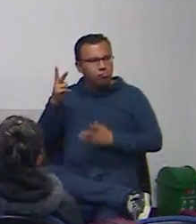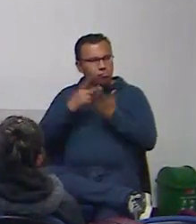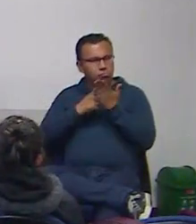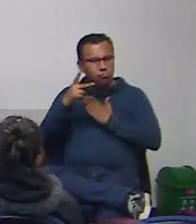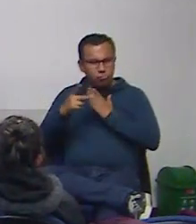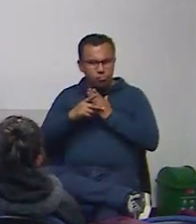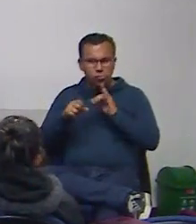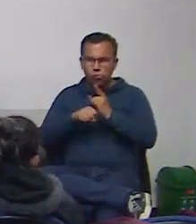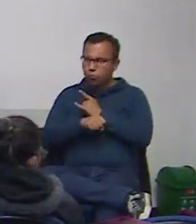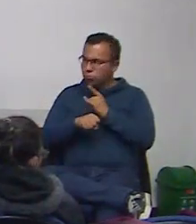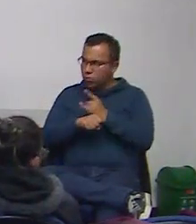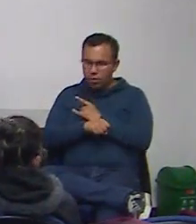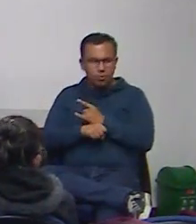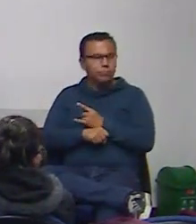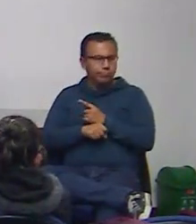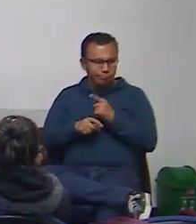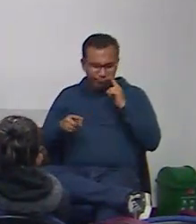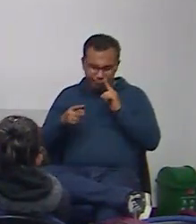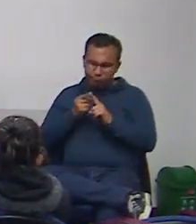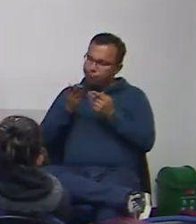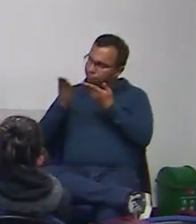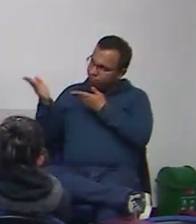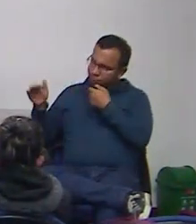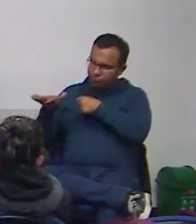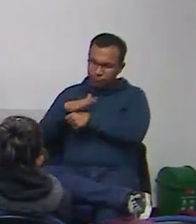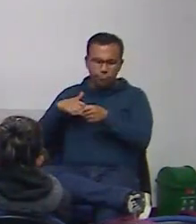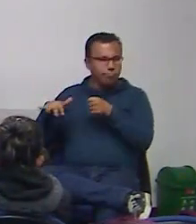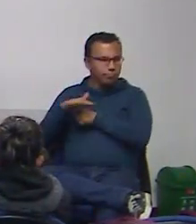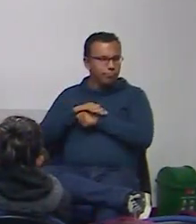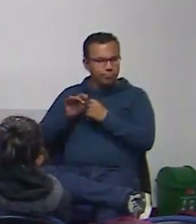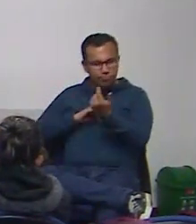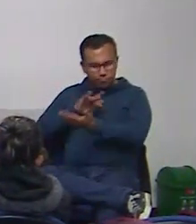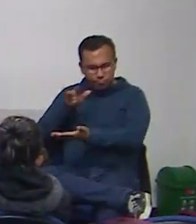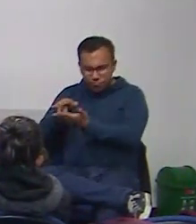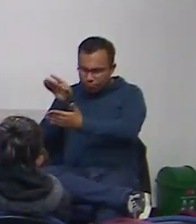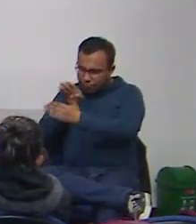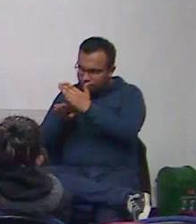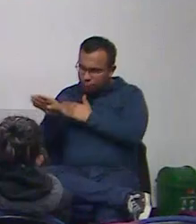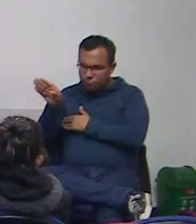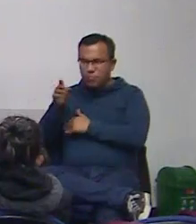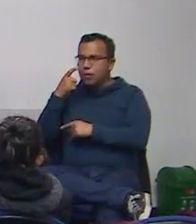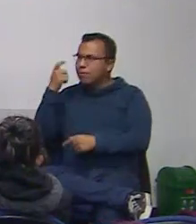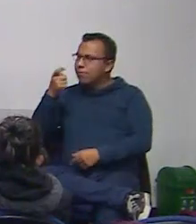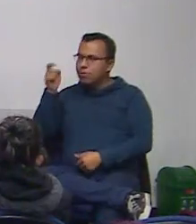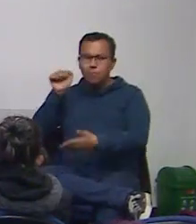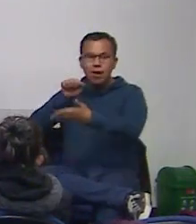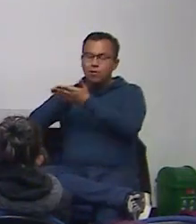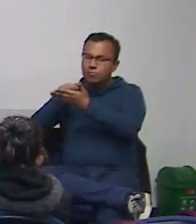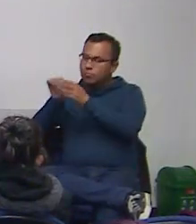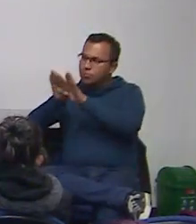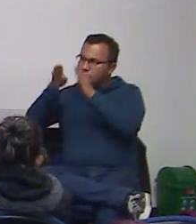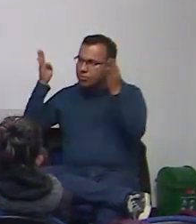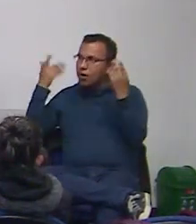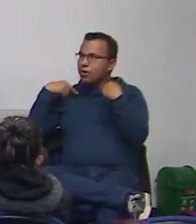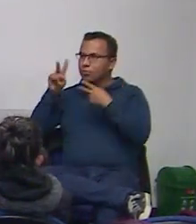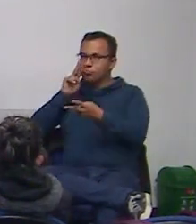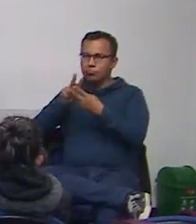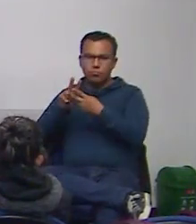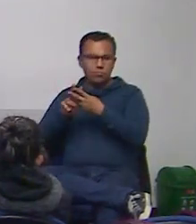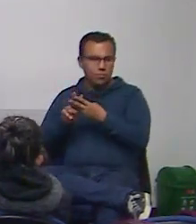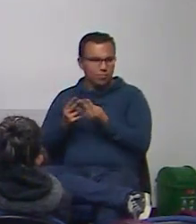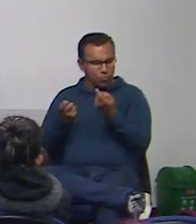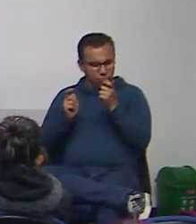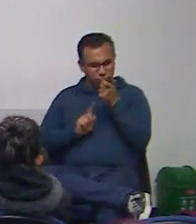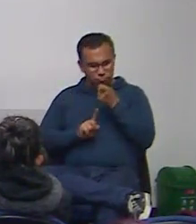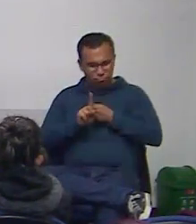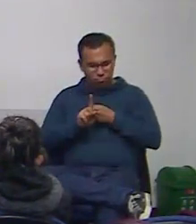a través de la línea pues Estos son el tipo de espacios que tenemos que encontrar que buscar que ir a tocar Porque yo sí creo que el rol